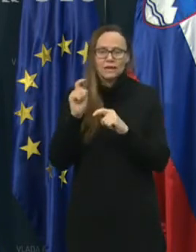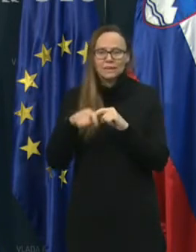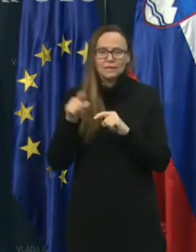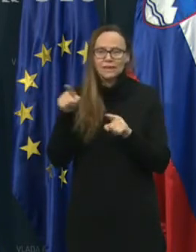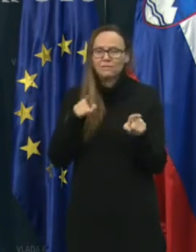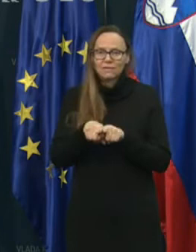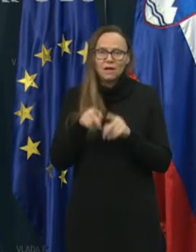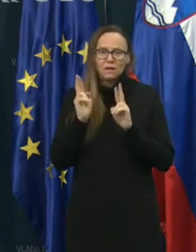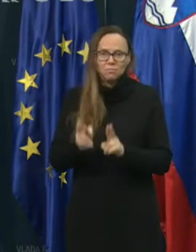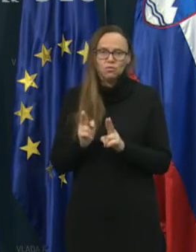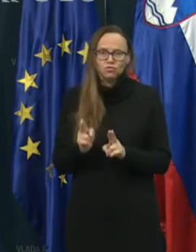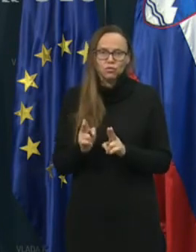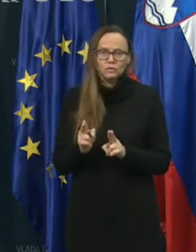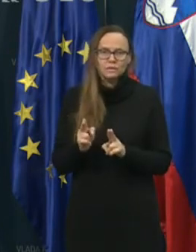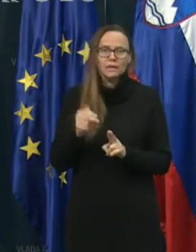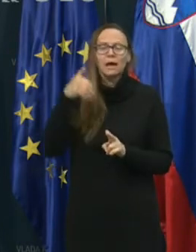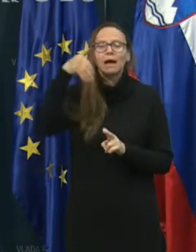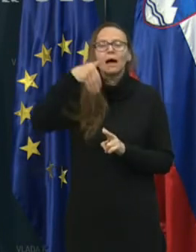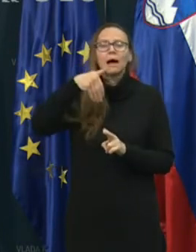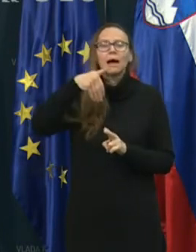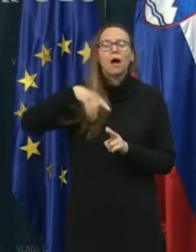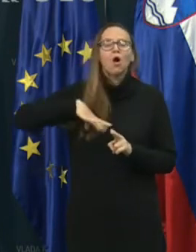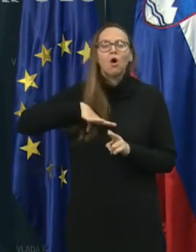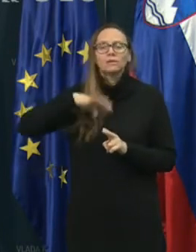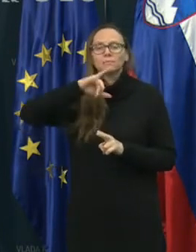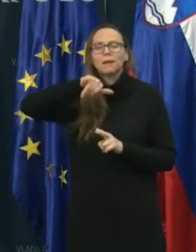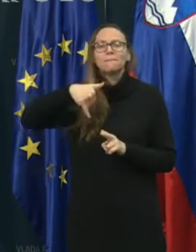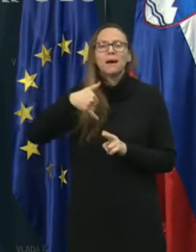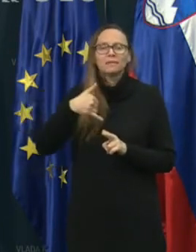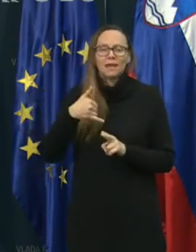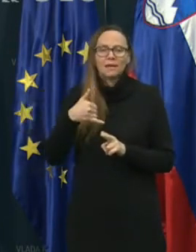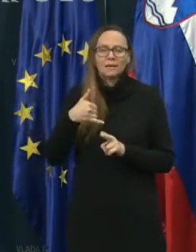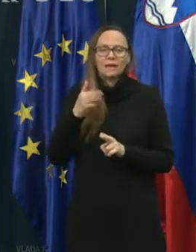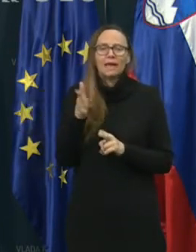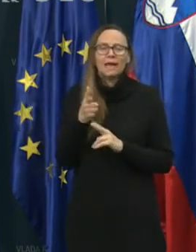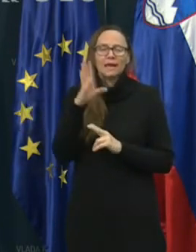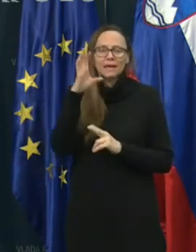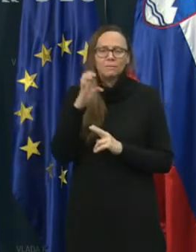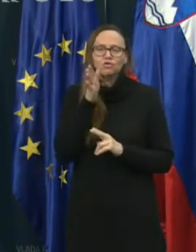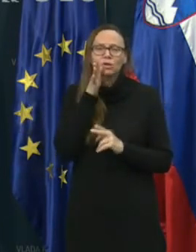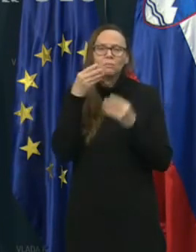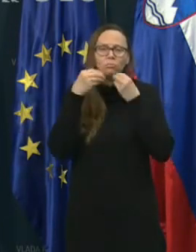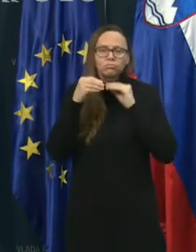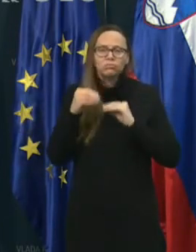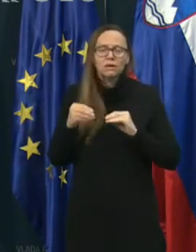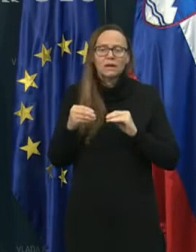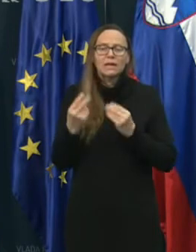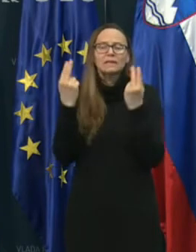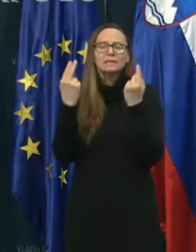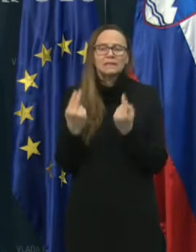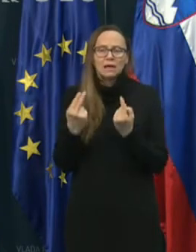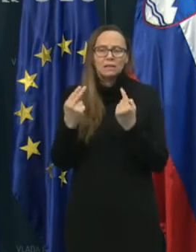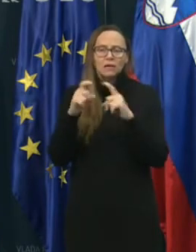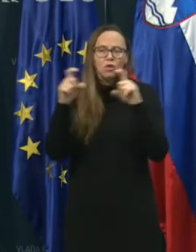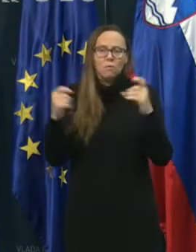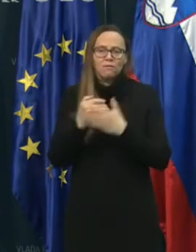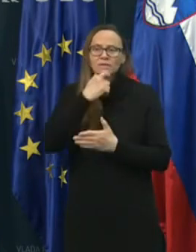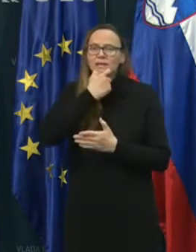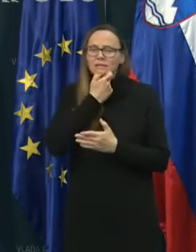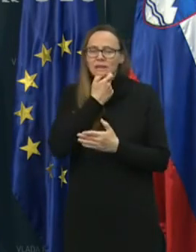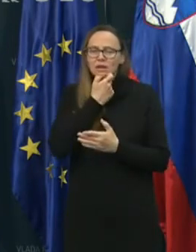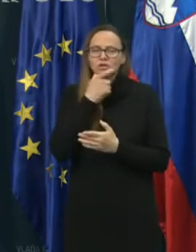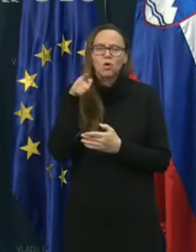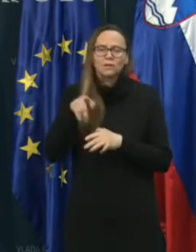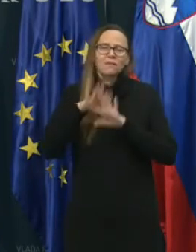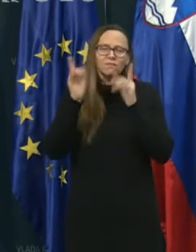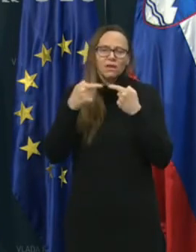zadeve in enake možnosti, gospe Mateji Ribič, ki bo spregovorila o stanju v domovih za starejše. O tem